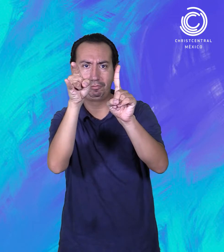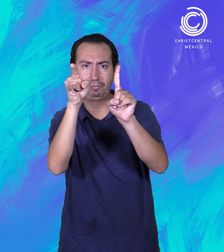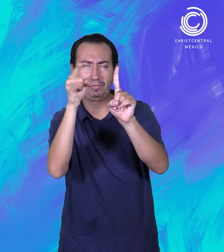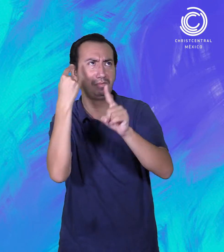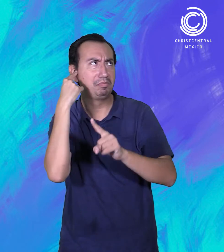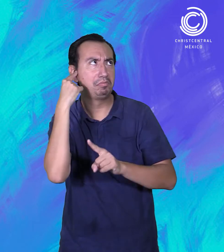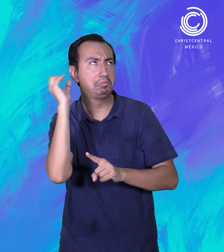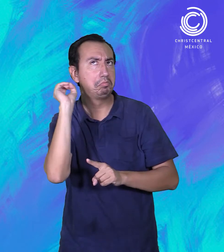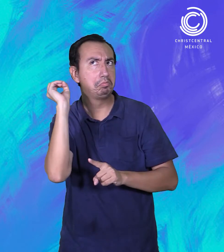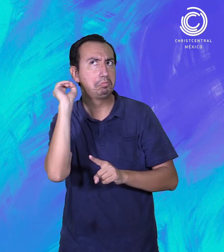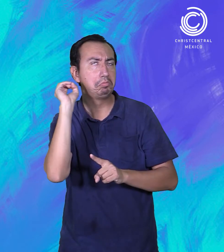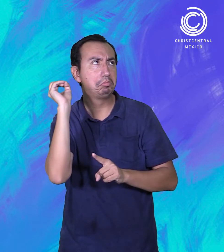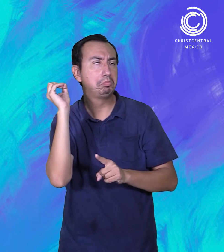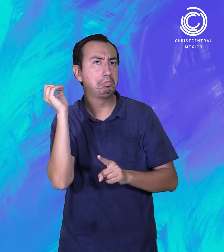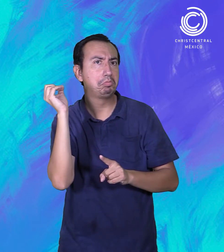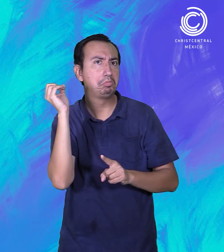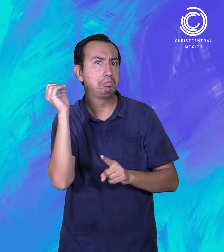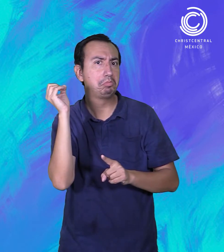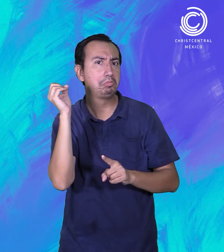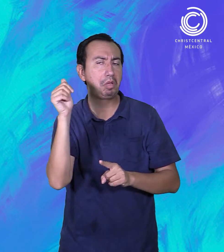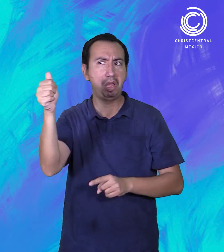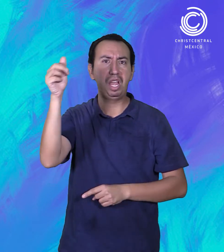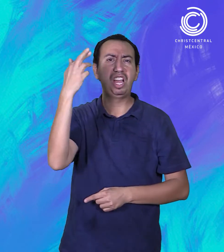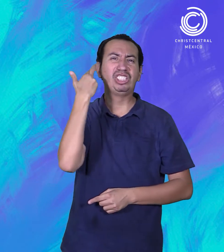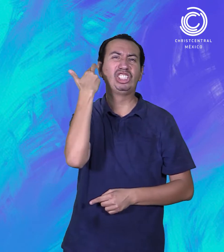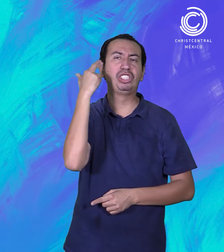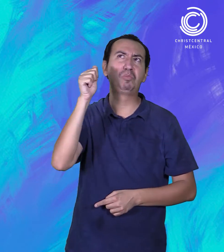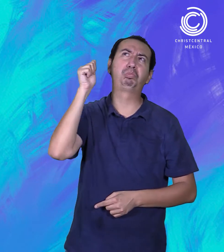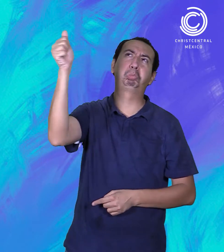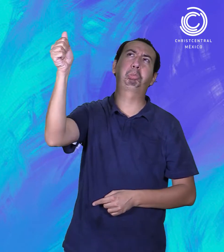no escuchaste la puerta y tocan entonces el timbre.